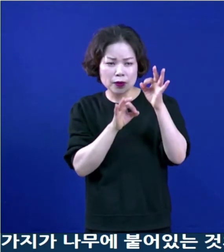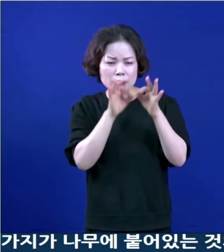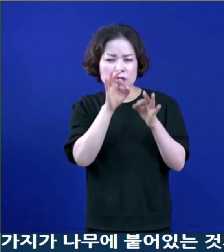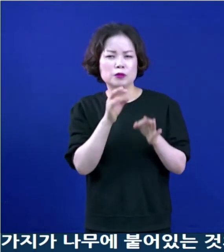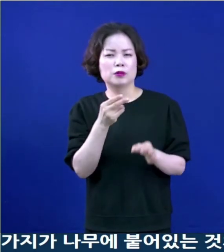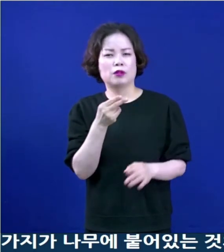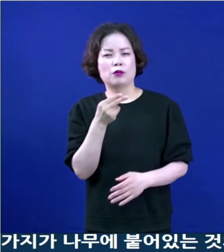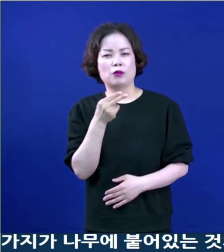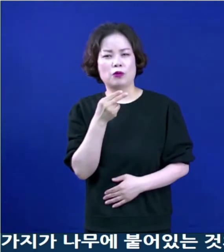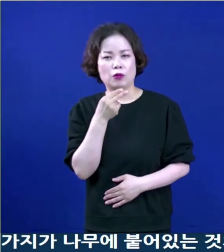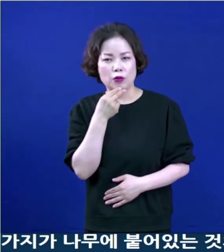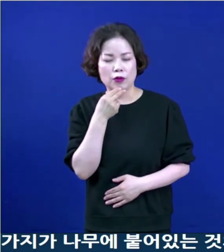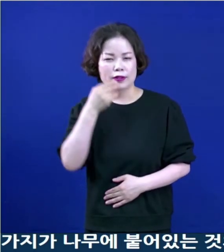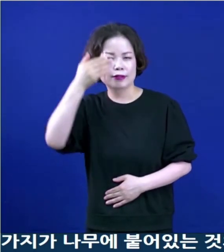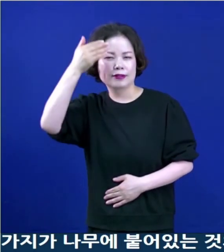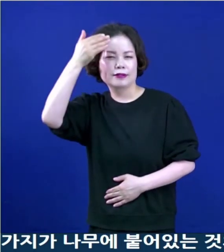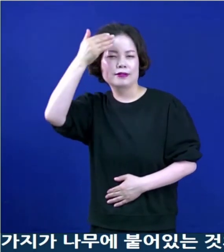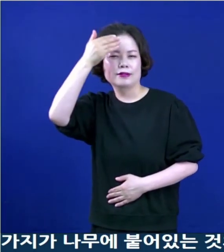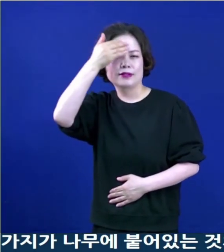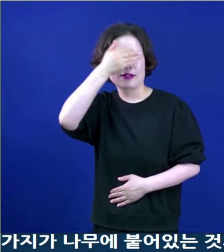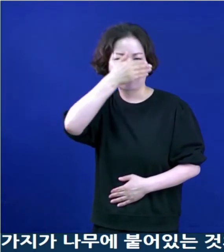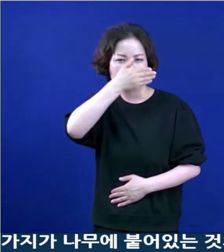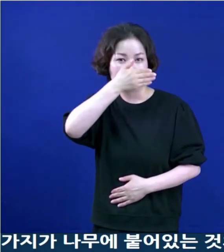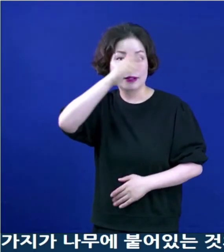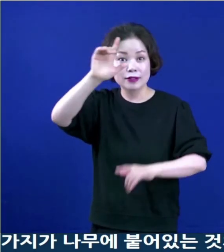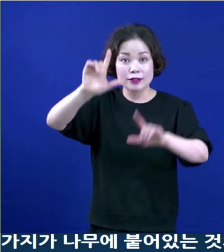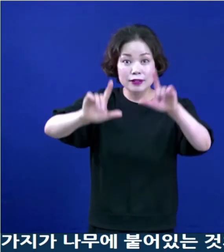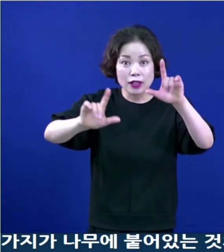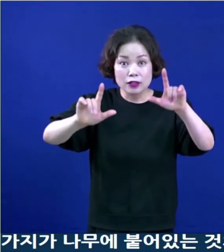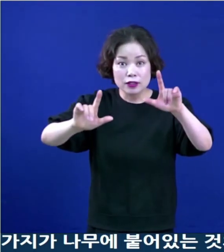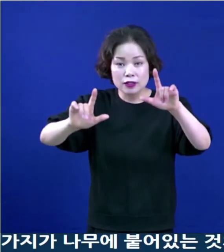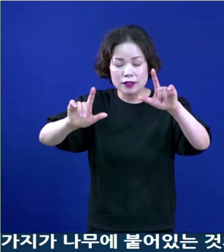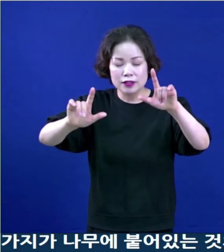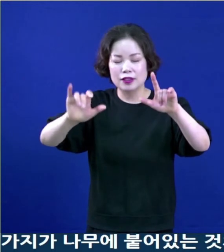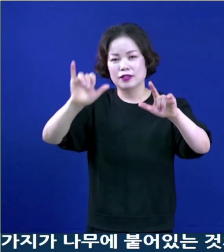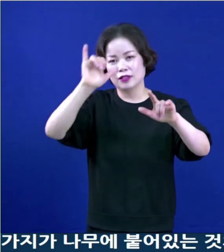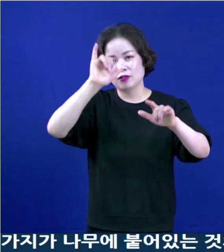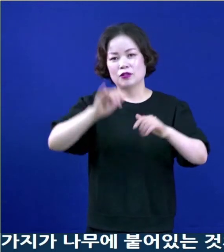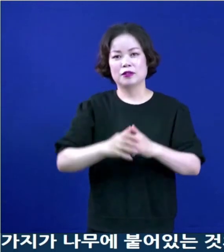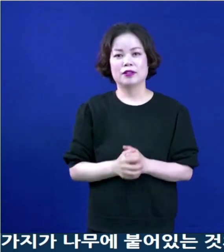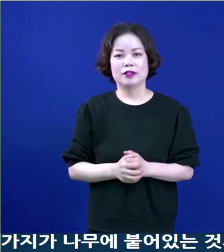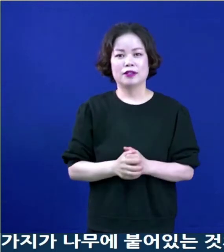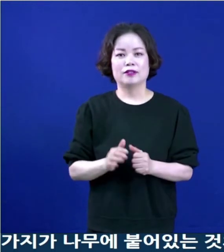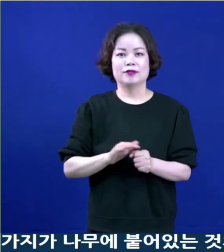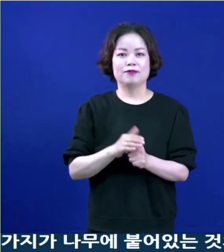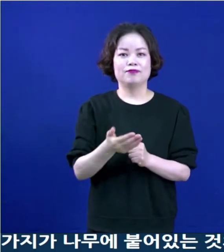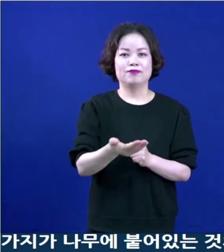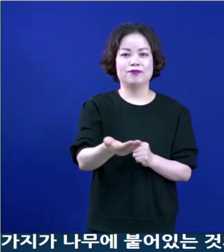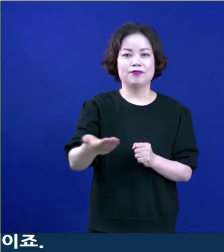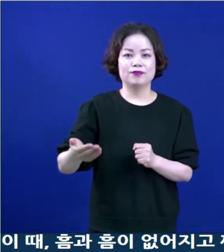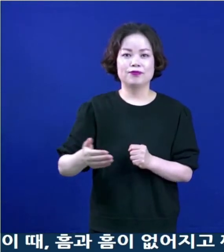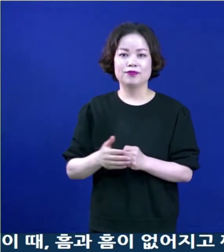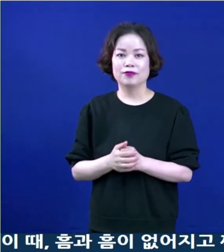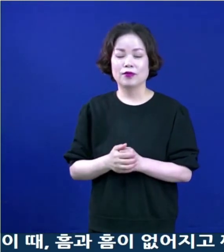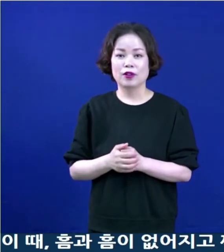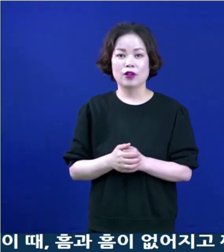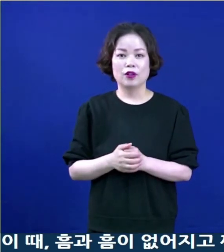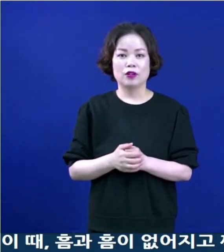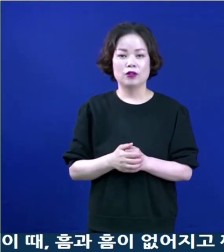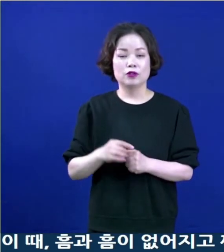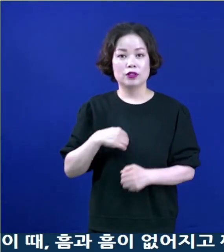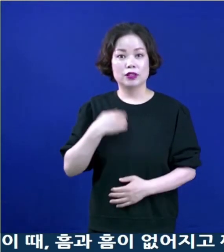없어지고 깨끗한 상태에 우리가 이른다는 겁니다. 사랑하는 여러분, 우리는